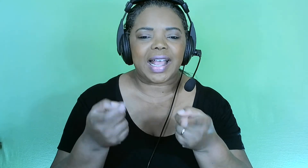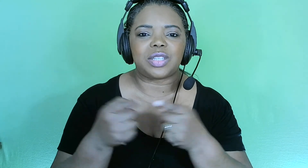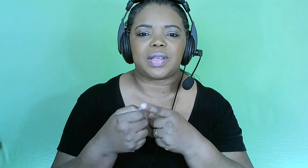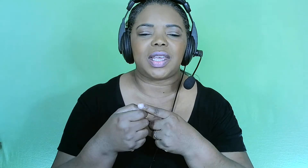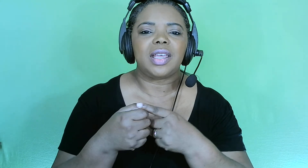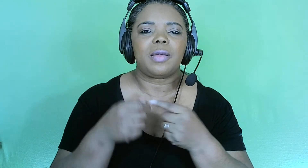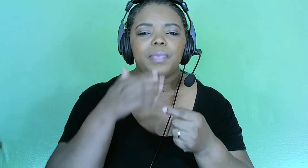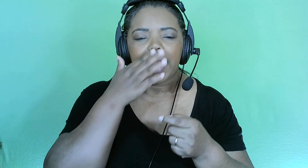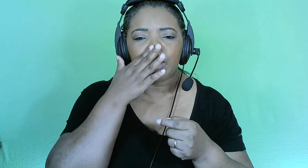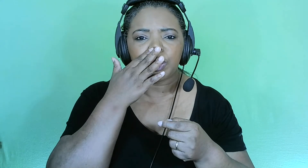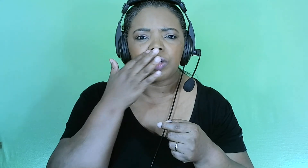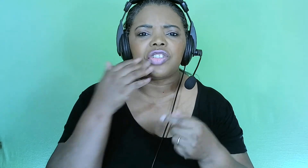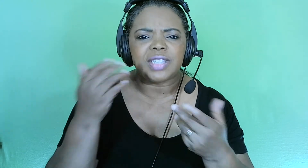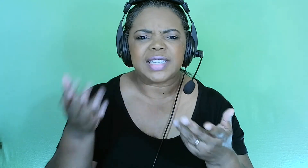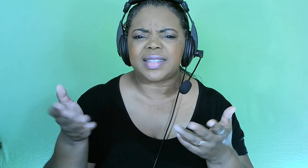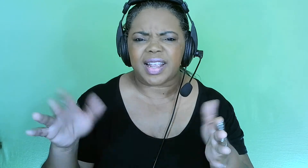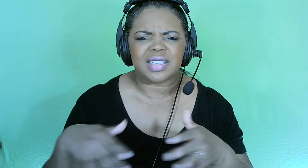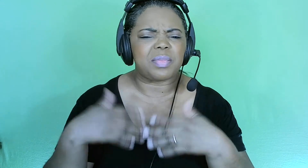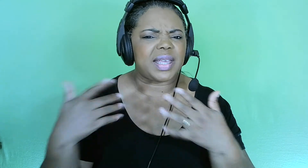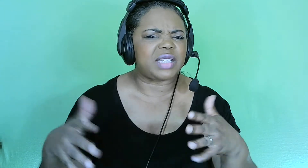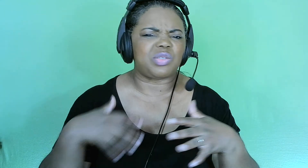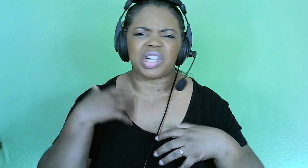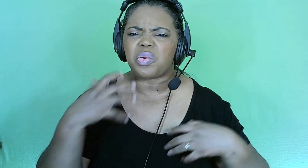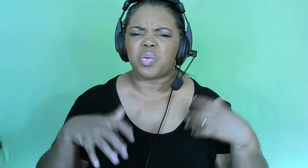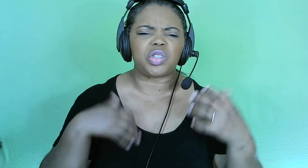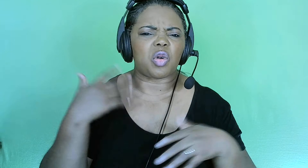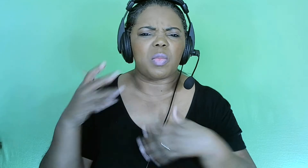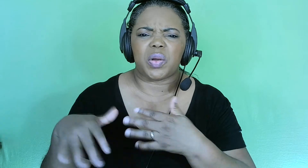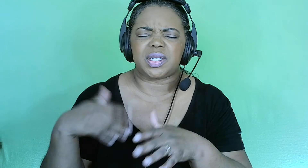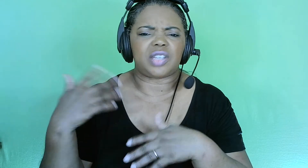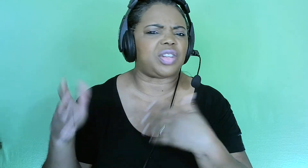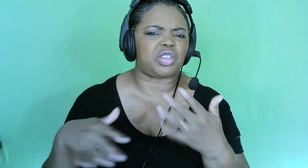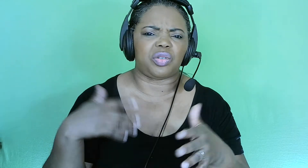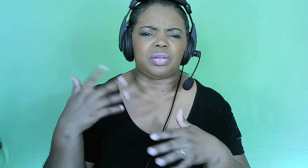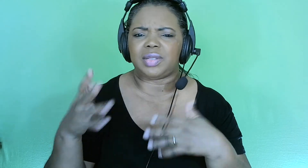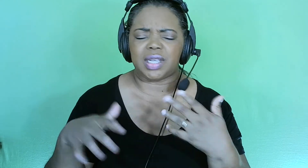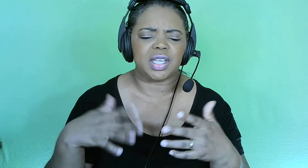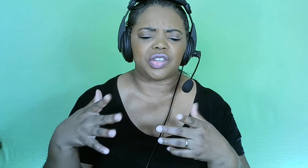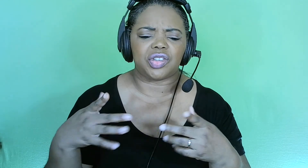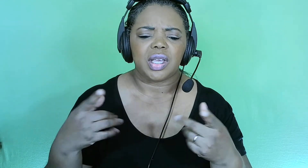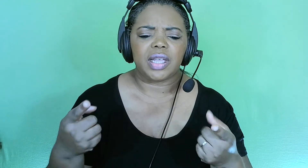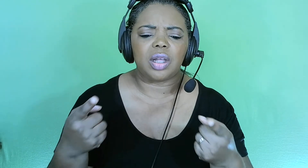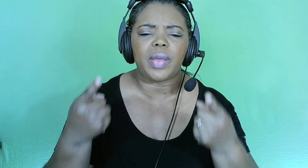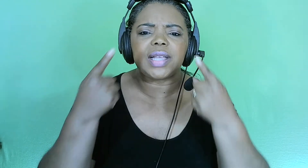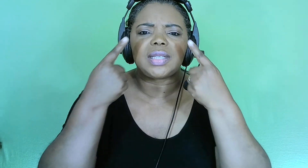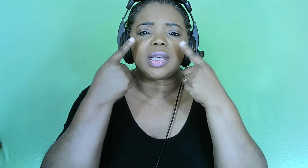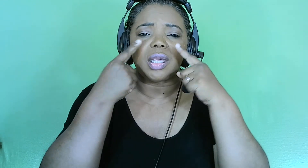caso aqui é o choro de tristeza mesmo, de angústia, alguma coisa que te deixou triste. Então é esse aqui,